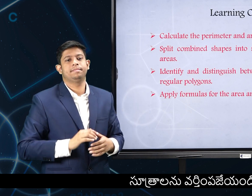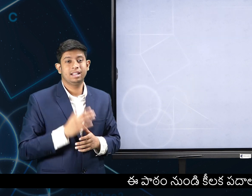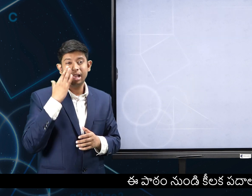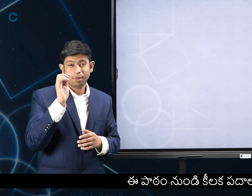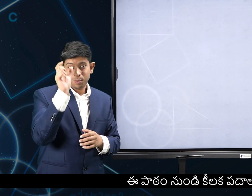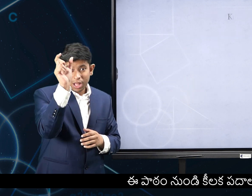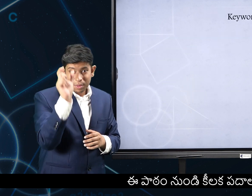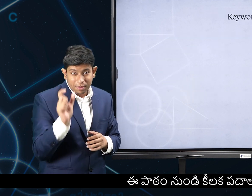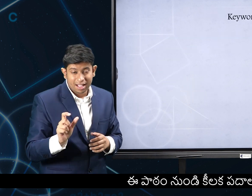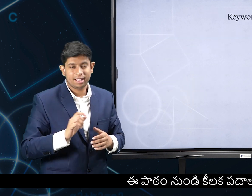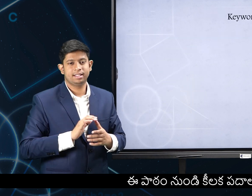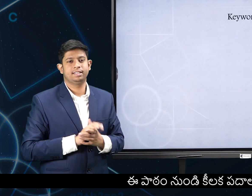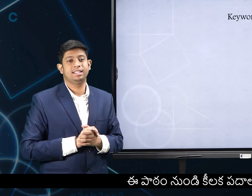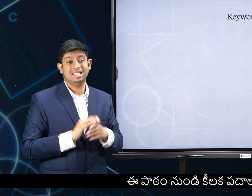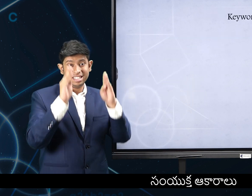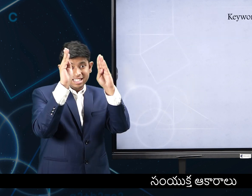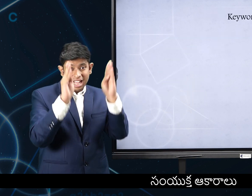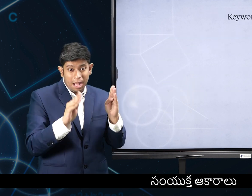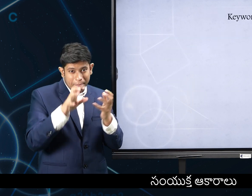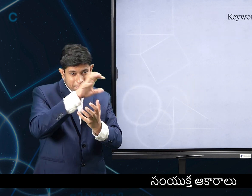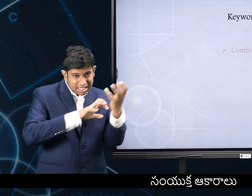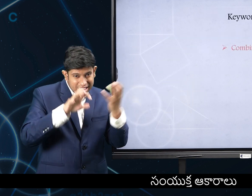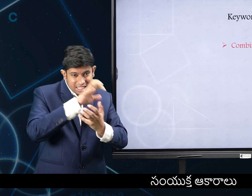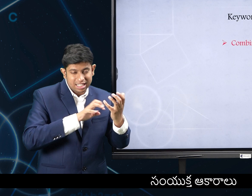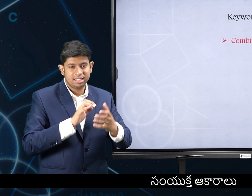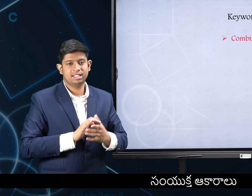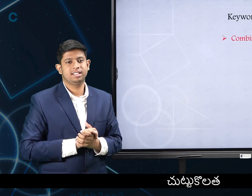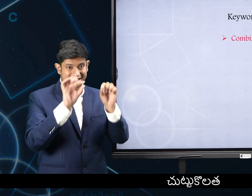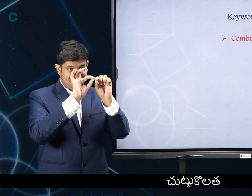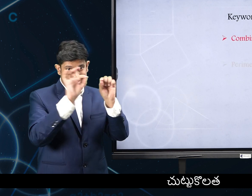ఈ పాఠం నుండి కీలక పదాలు సంయుక్త ఆకారాలు, చుట్టుకొలత,